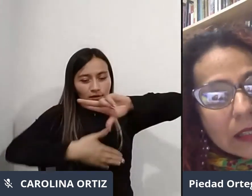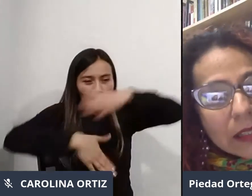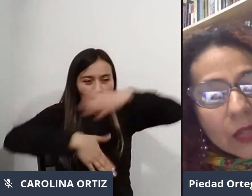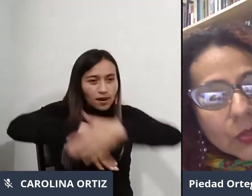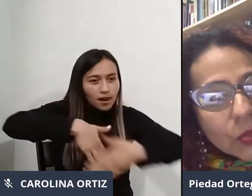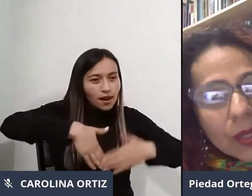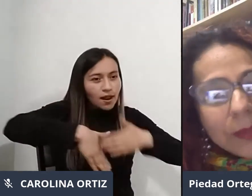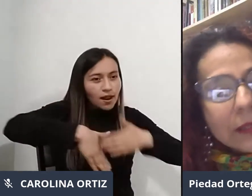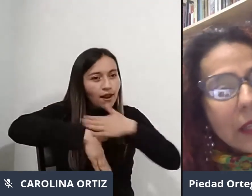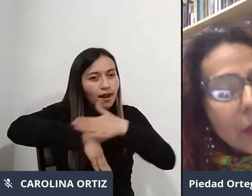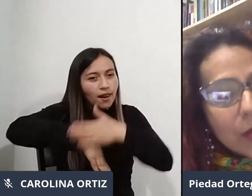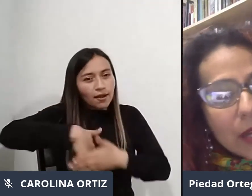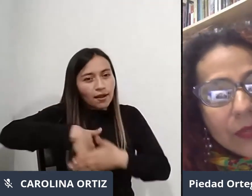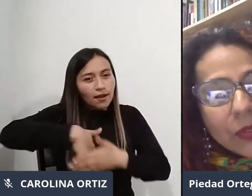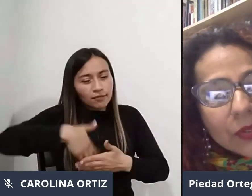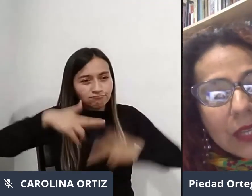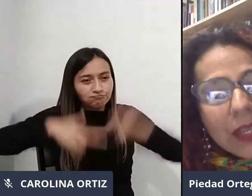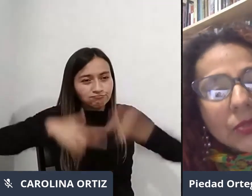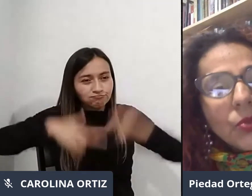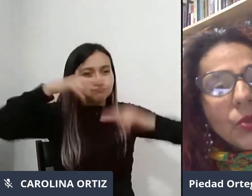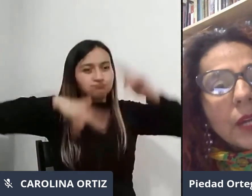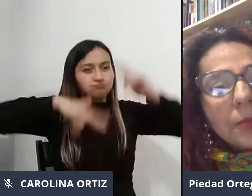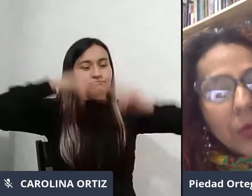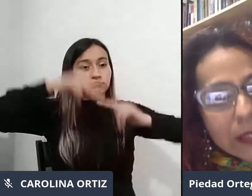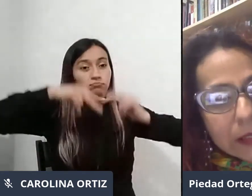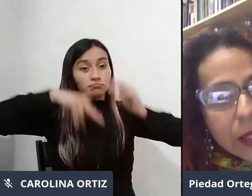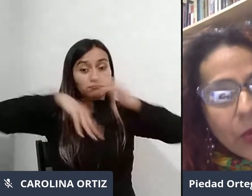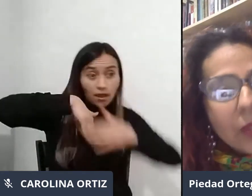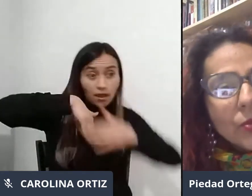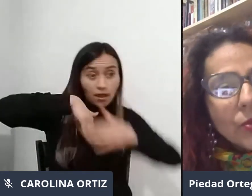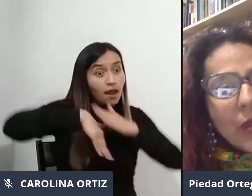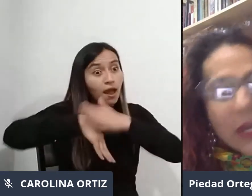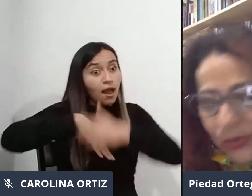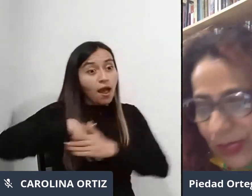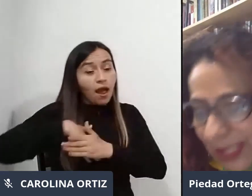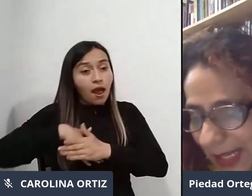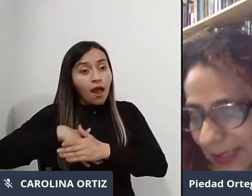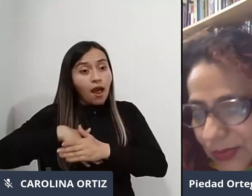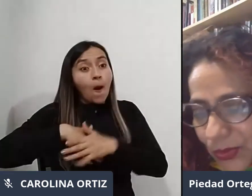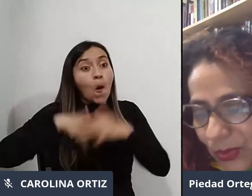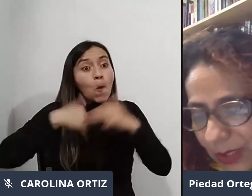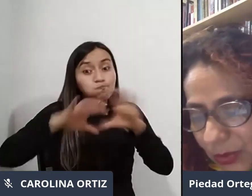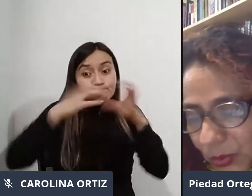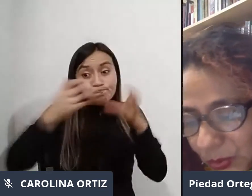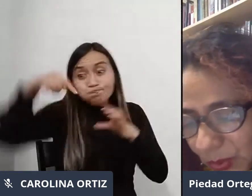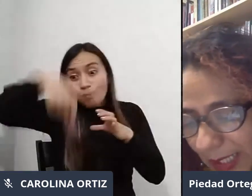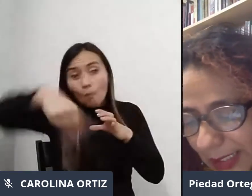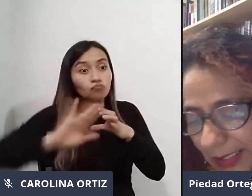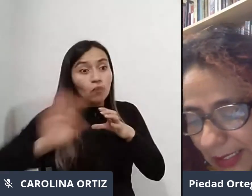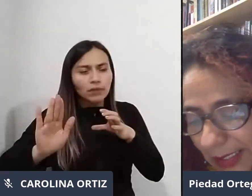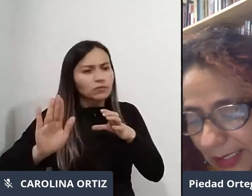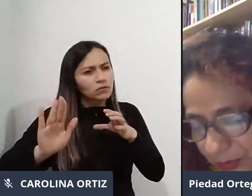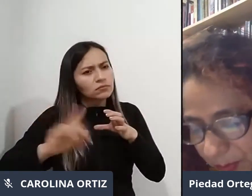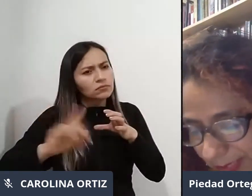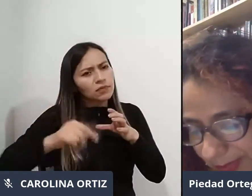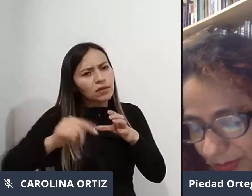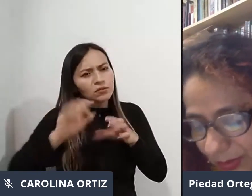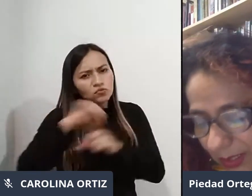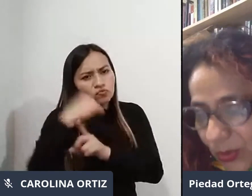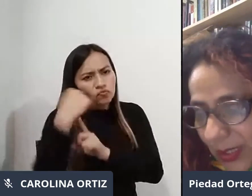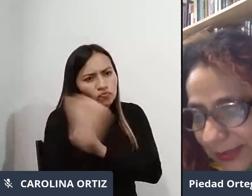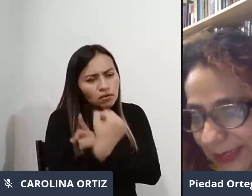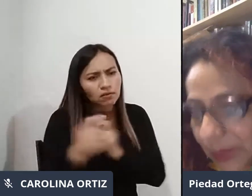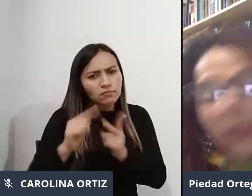lugares que no son solamente geográficos, es un lugar político, es un lugar social, es un lugar cultural y, por